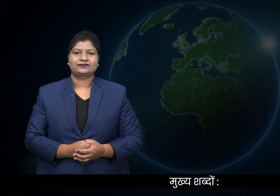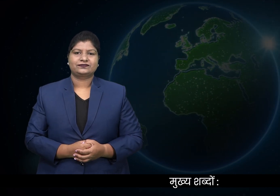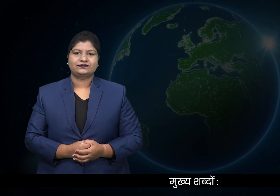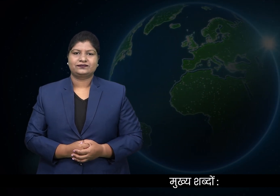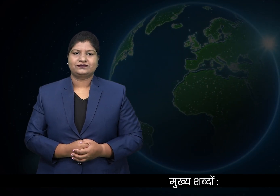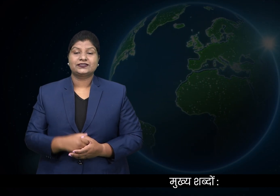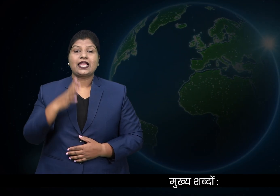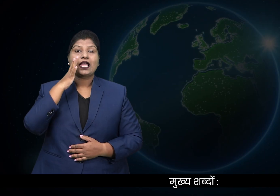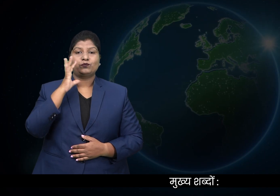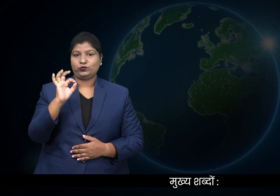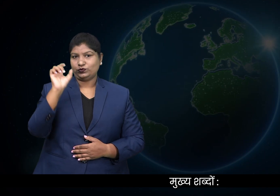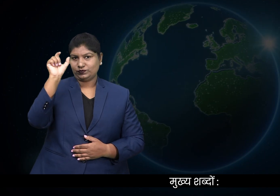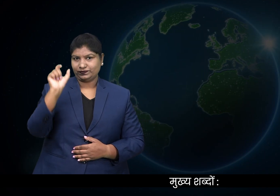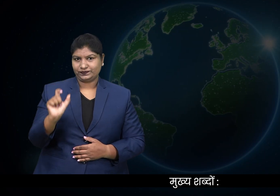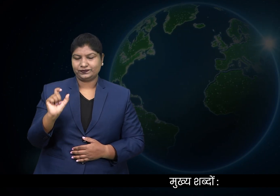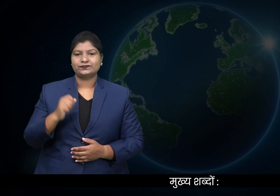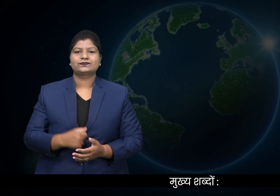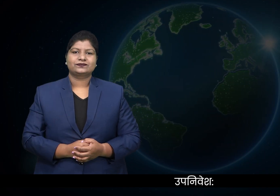मुख्य शब्दों पर।